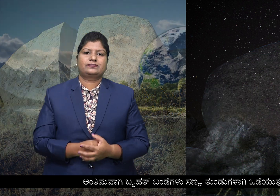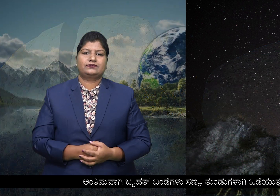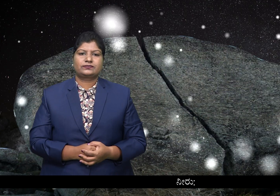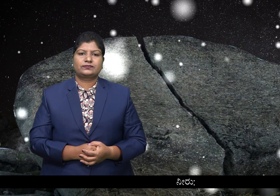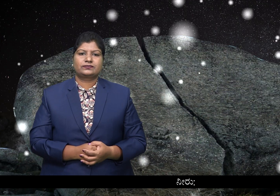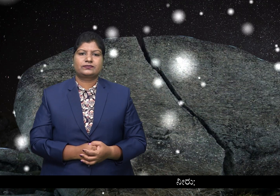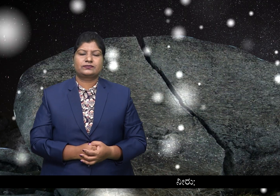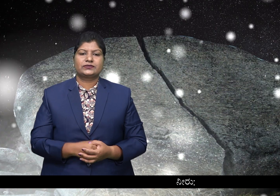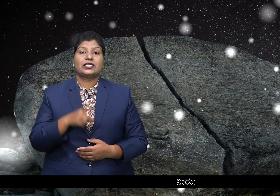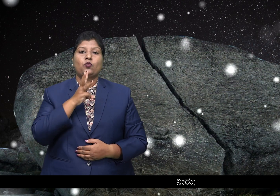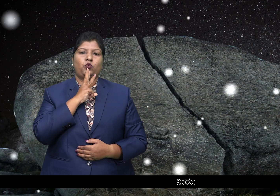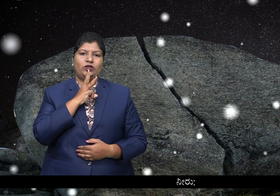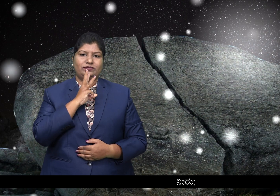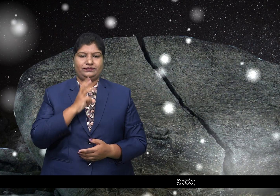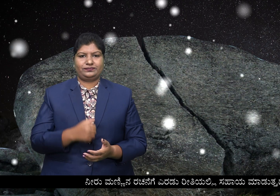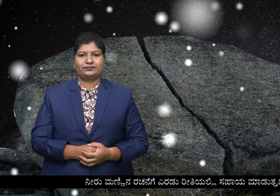ನೀರು.